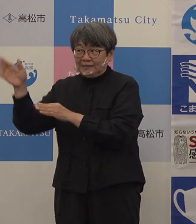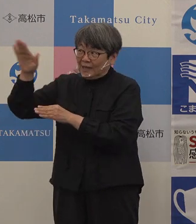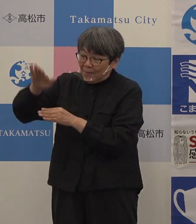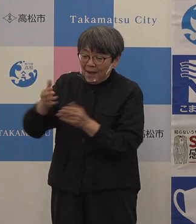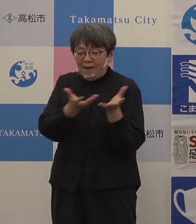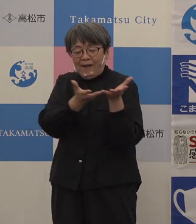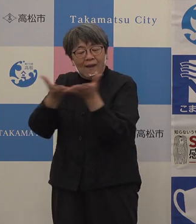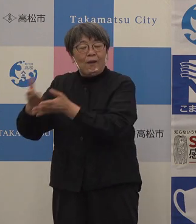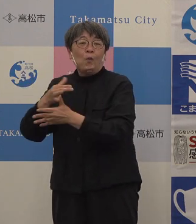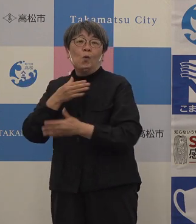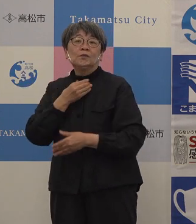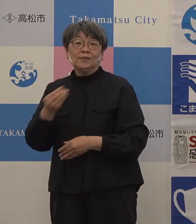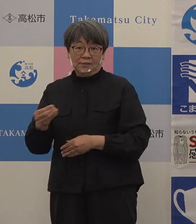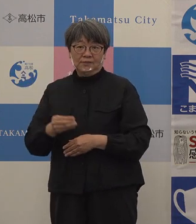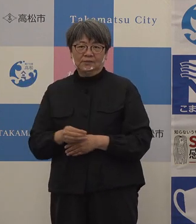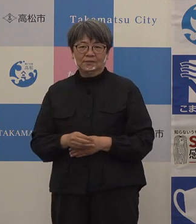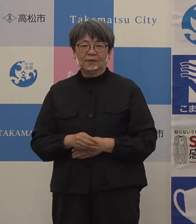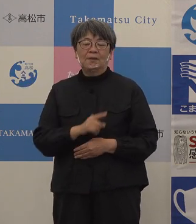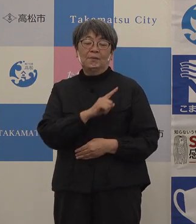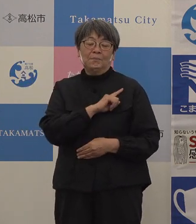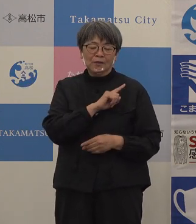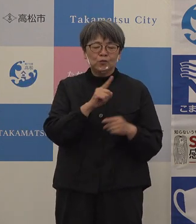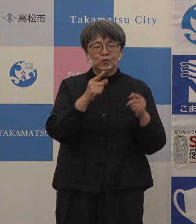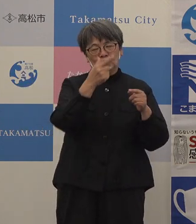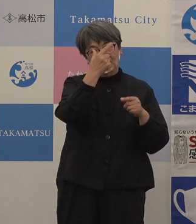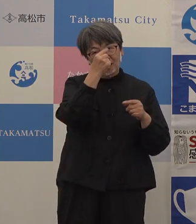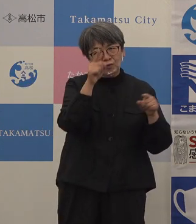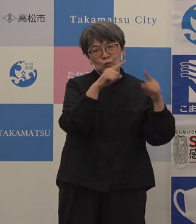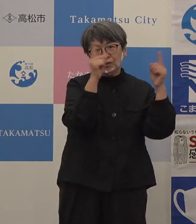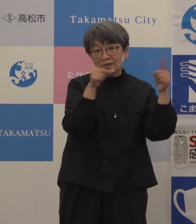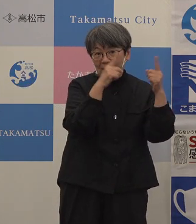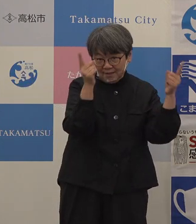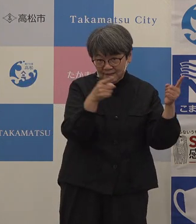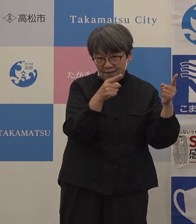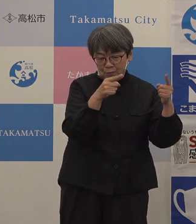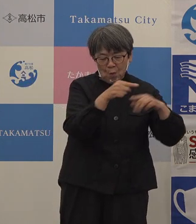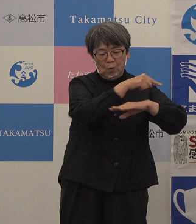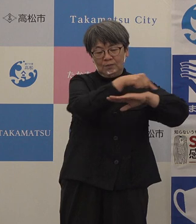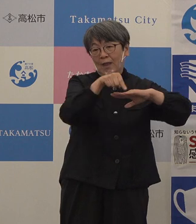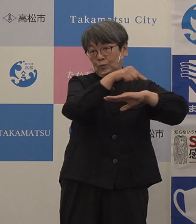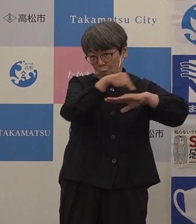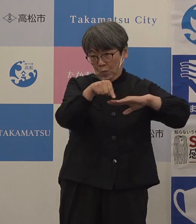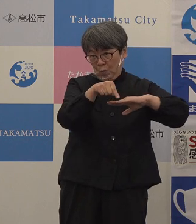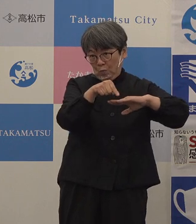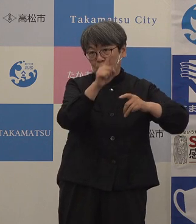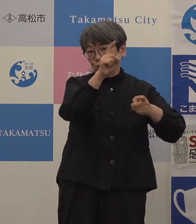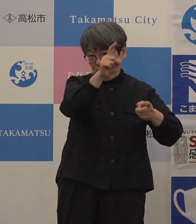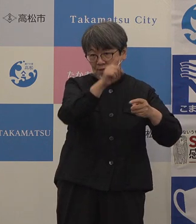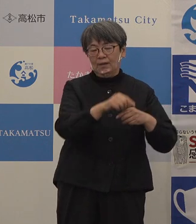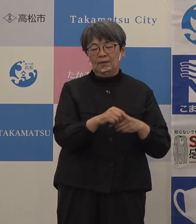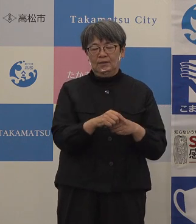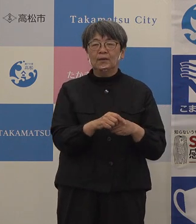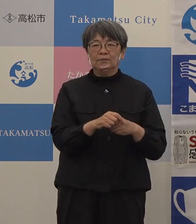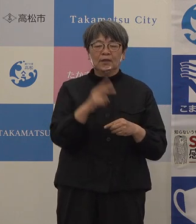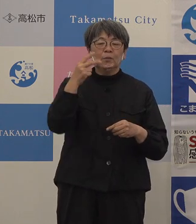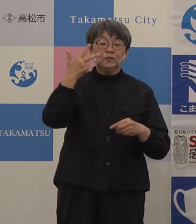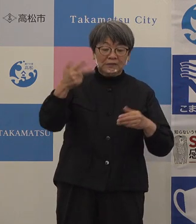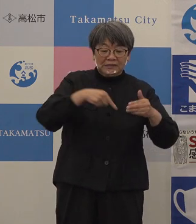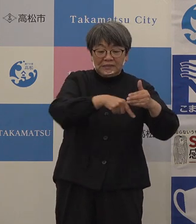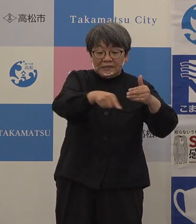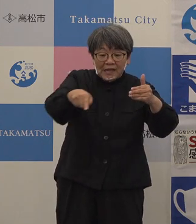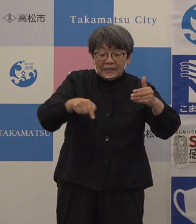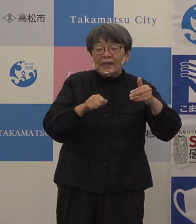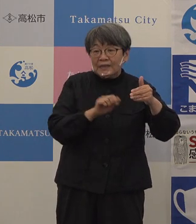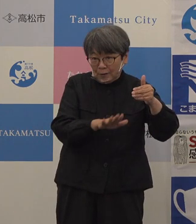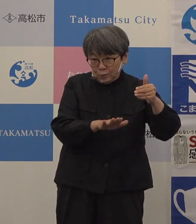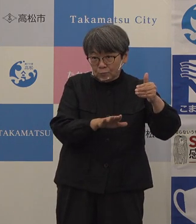ます。まず芸術祭の公式イベントでございますが、これが高松市内で行われるものと